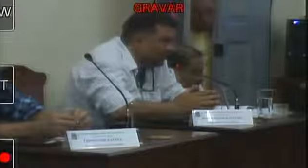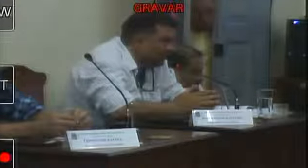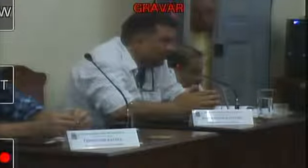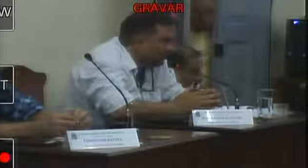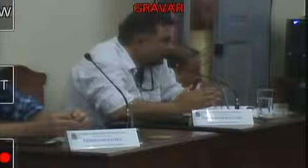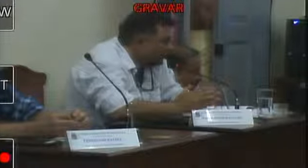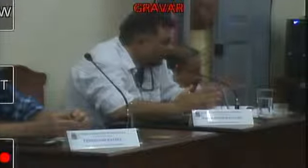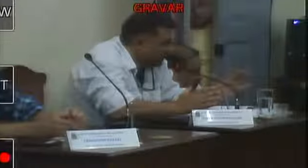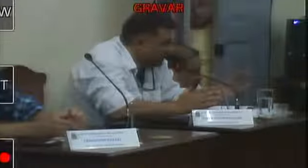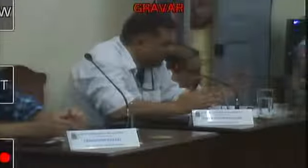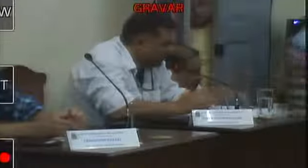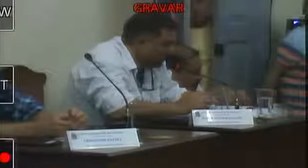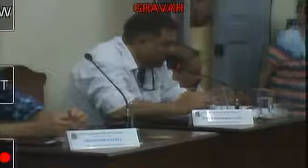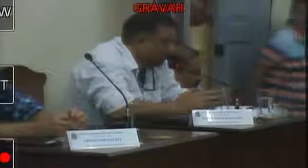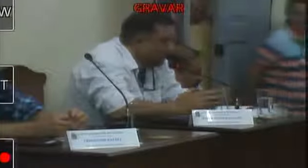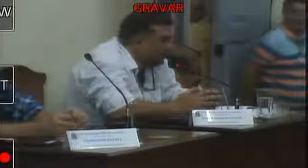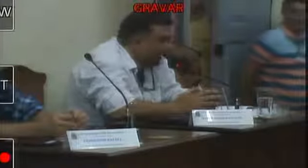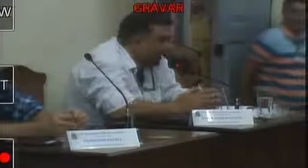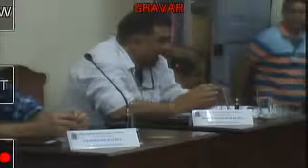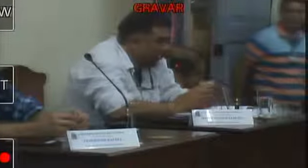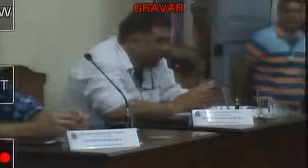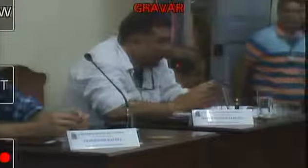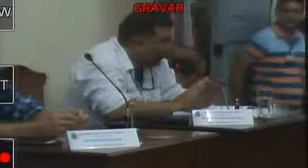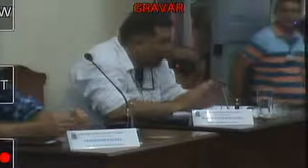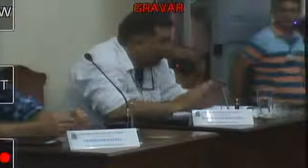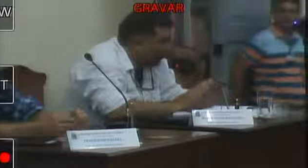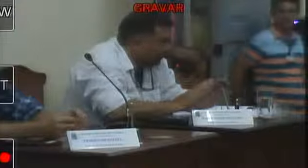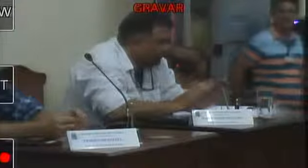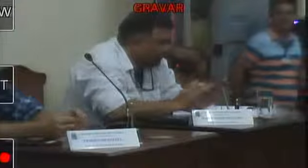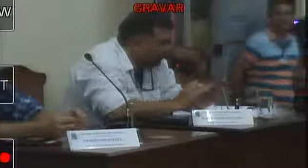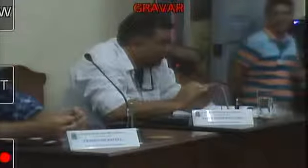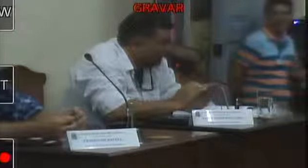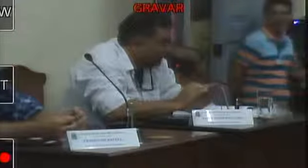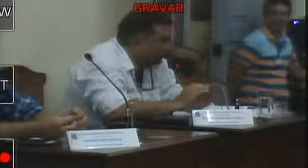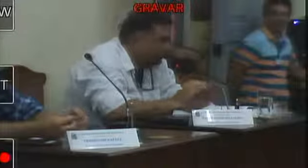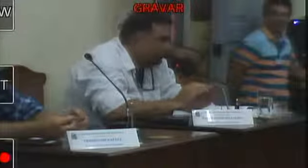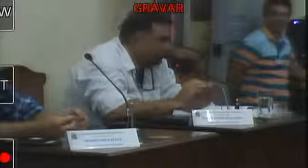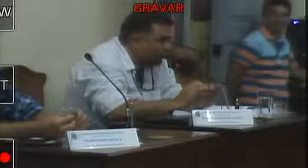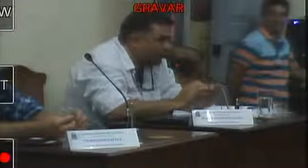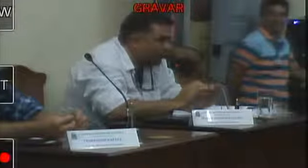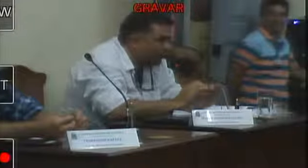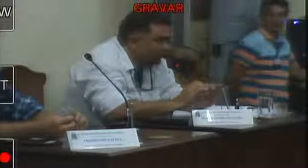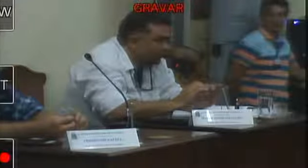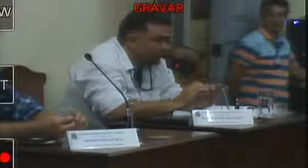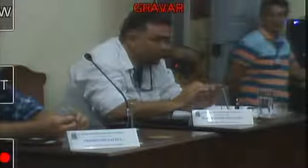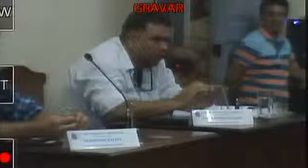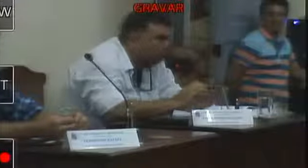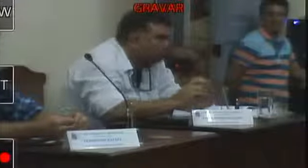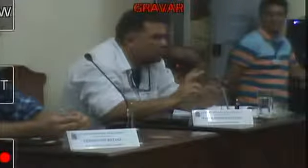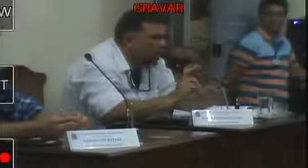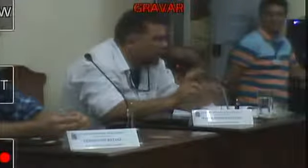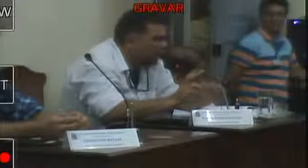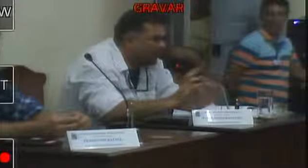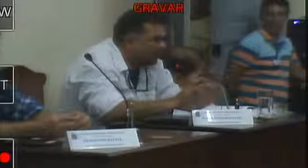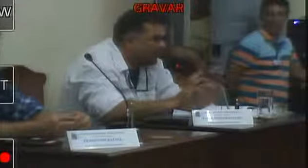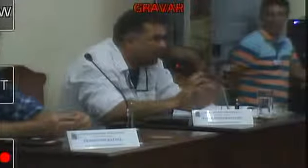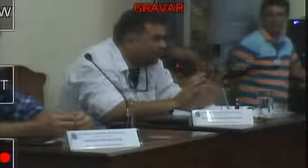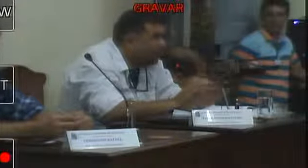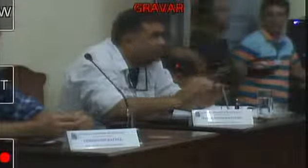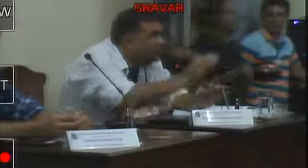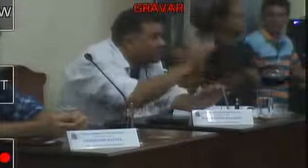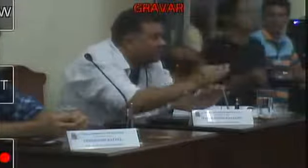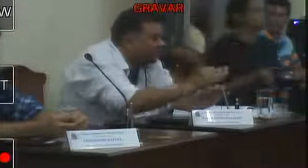fazer. Então, presidente, é o seguinte, a minha proposta, que eu acho que a gente vai chegar aqui num consenso, não é de mudar nada, rever